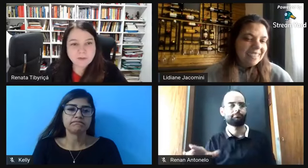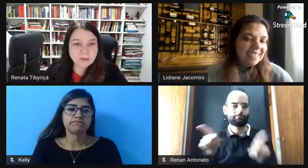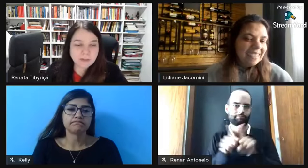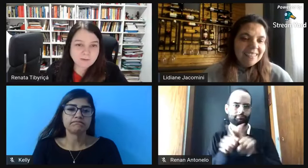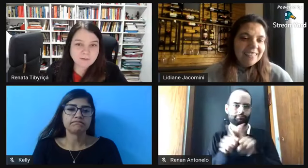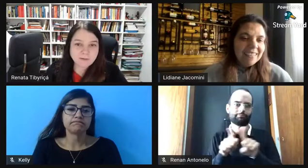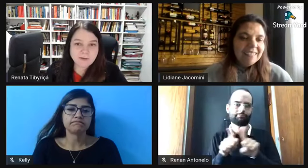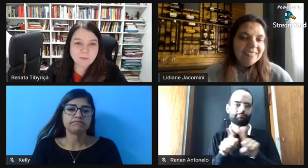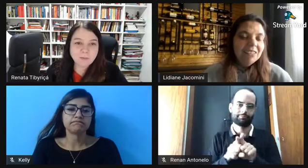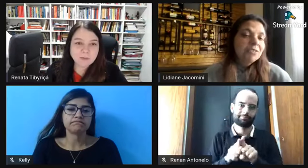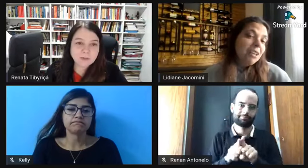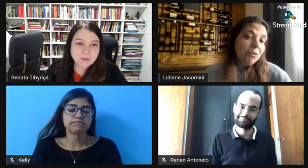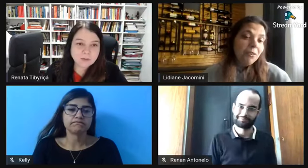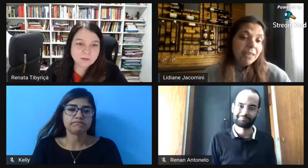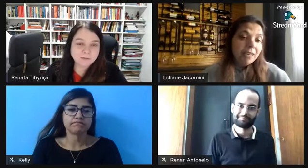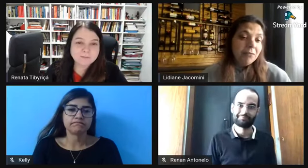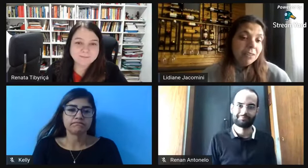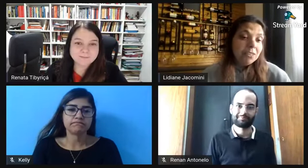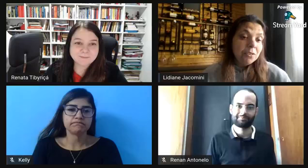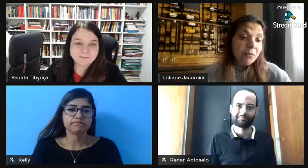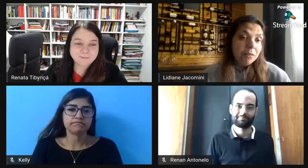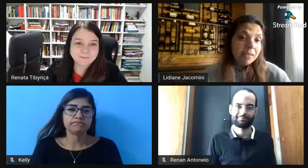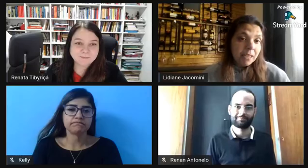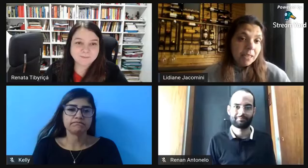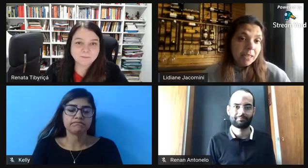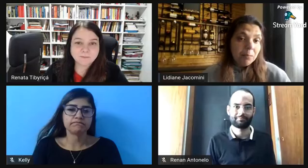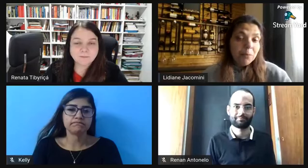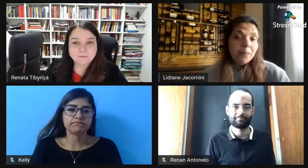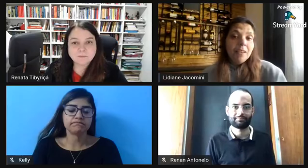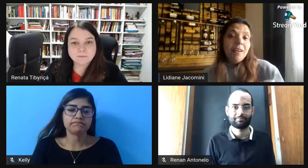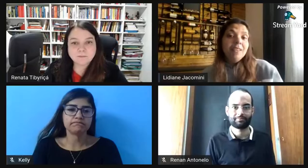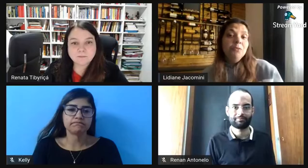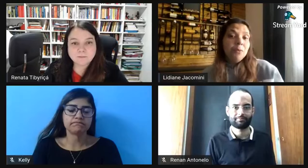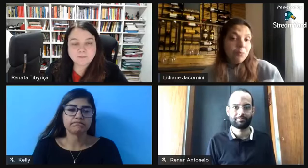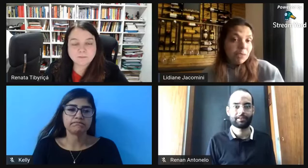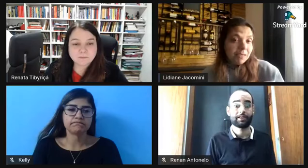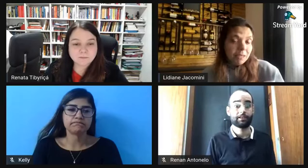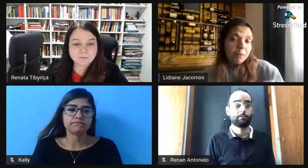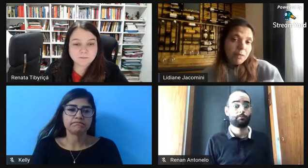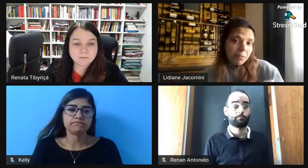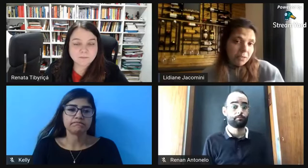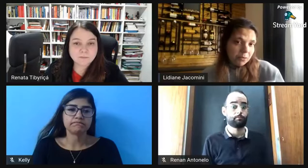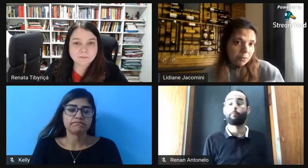resposta, mas eu acho que era importante. Não se alongou. E aí eu vou até te dar um exemplo. Aqui no meu